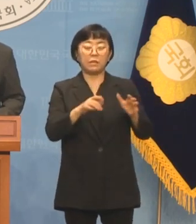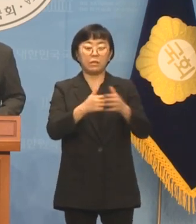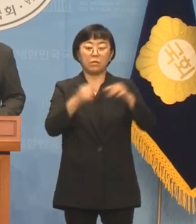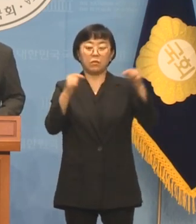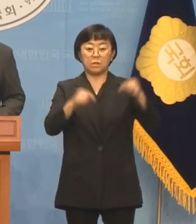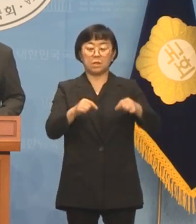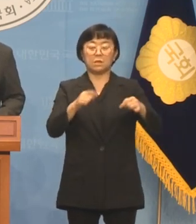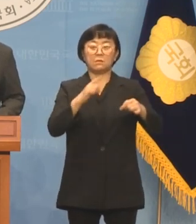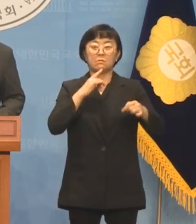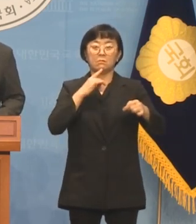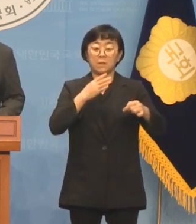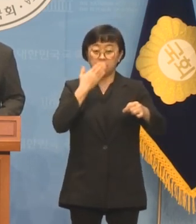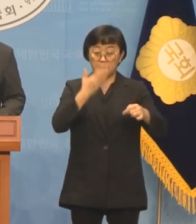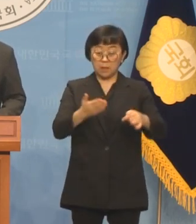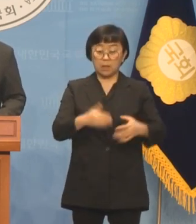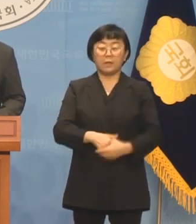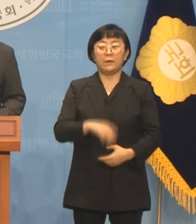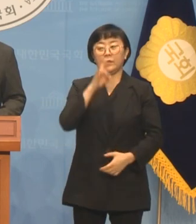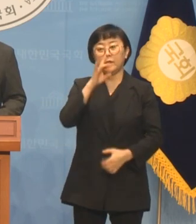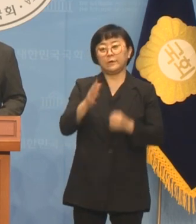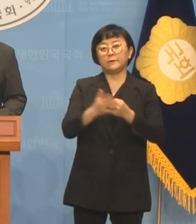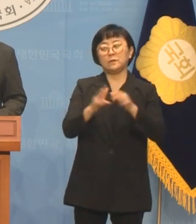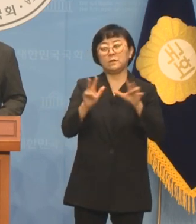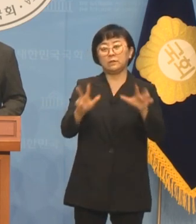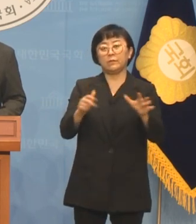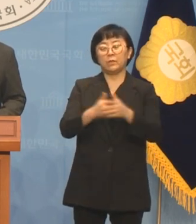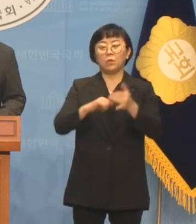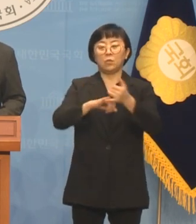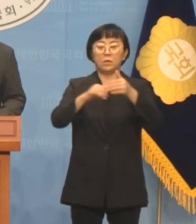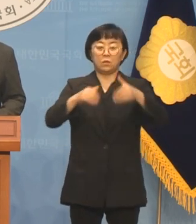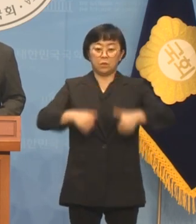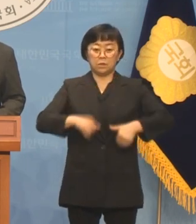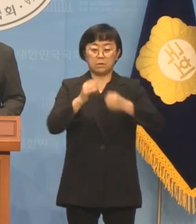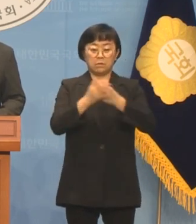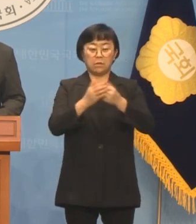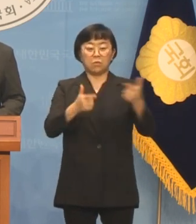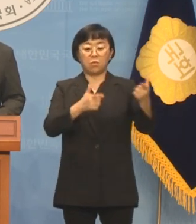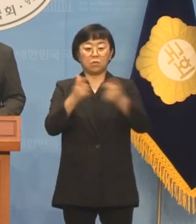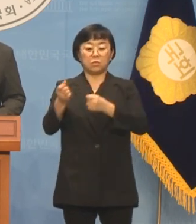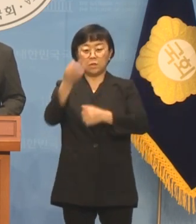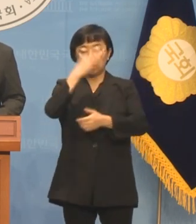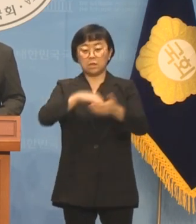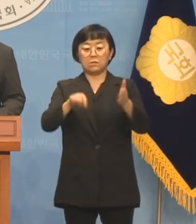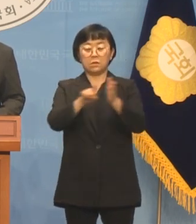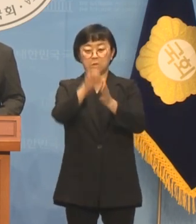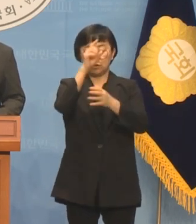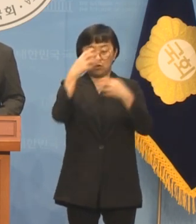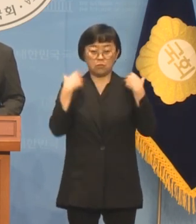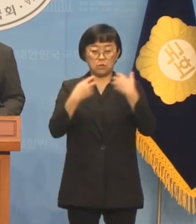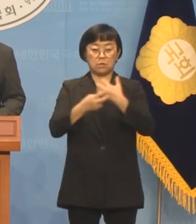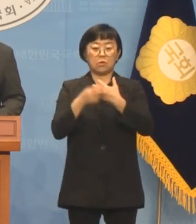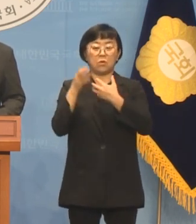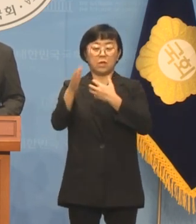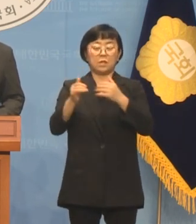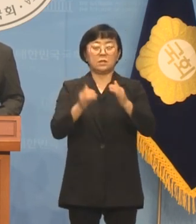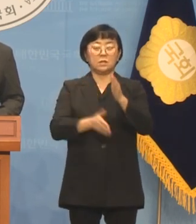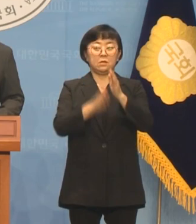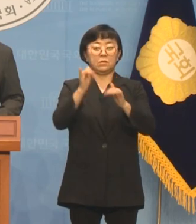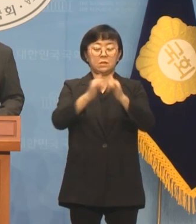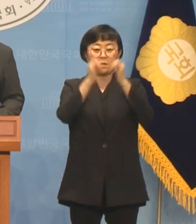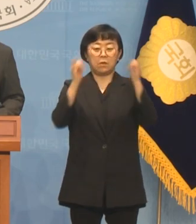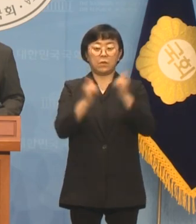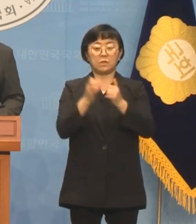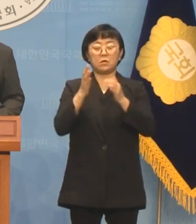당사자가 될 수는 없습니다. 차라리 이제라도 꼭 필요하다면 공동의 이익을 위해 정부, 의료계, 시민사회, 전문가